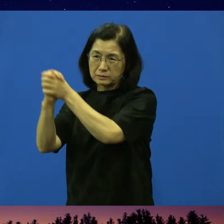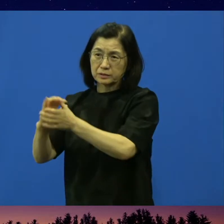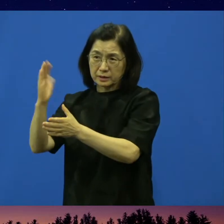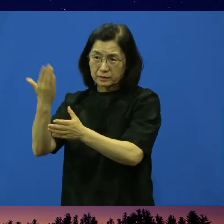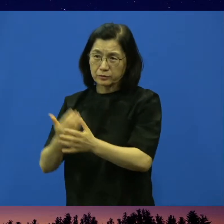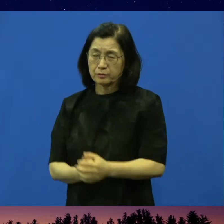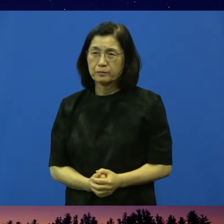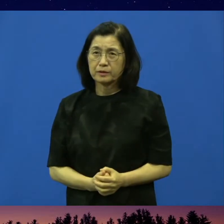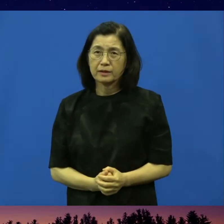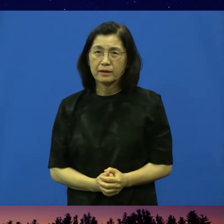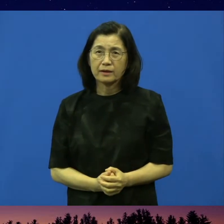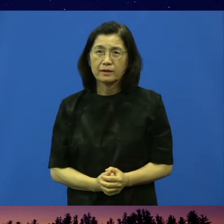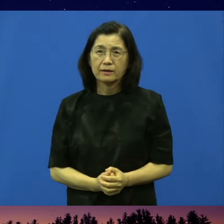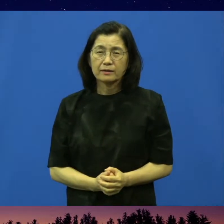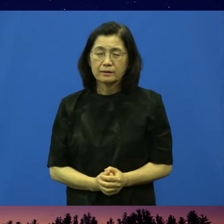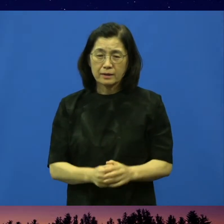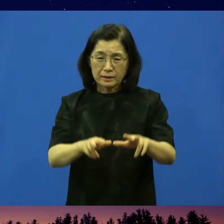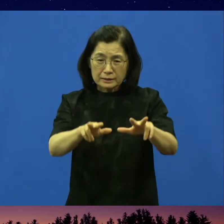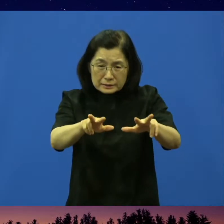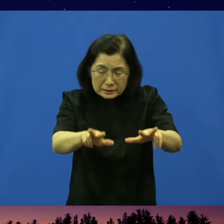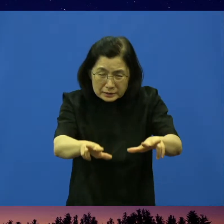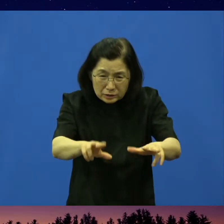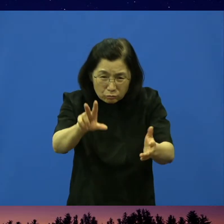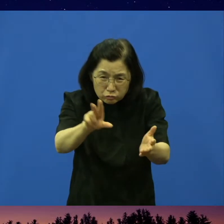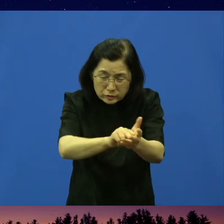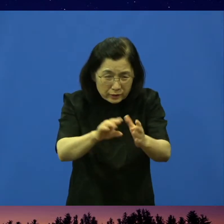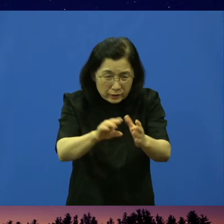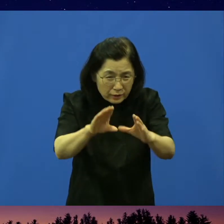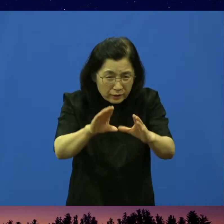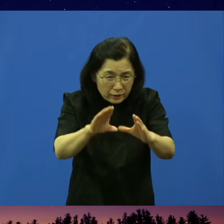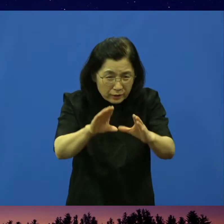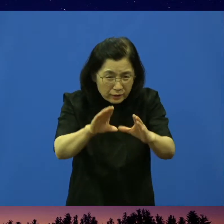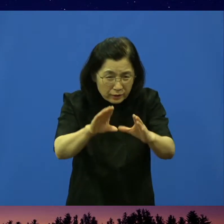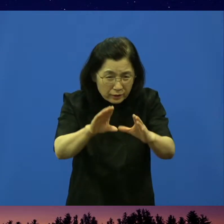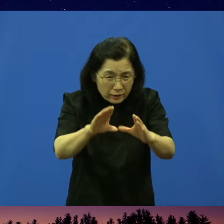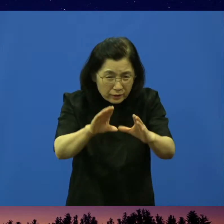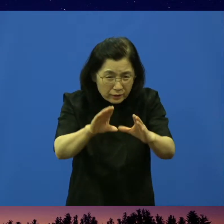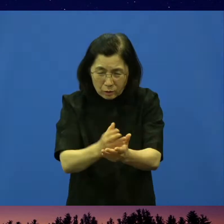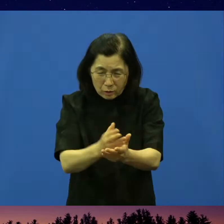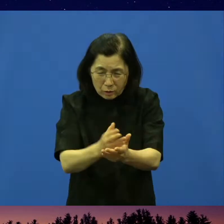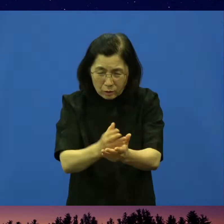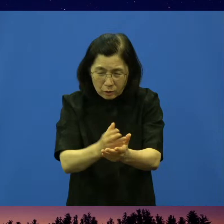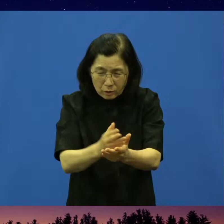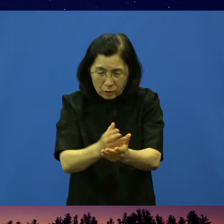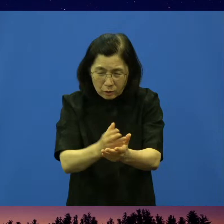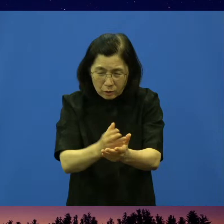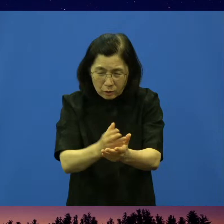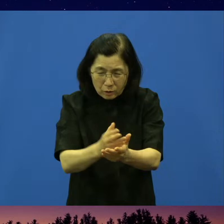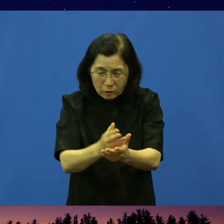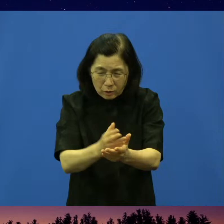하나님, 현실적인 대안을 찾기보다 어려울 때 우리는 그 하나님을 더 갈망해야 된다는 거죠.